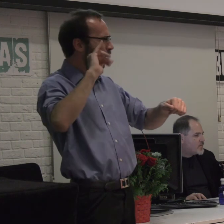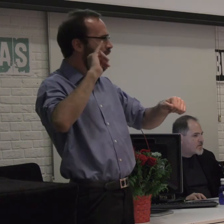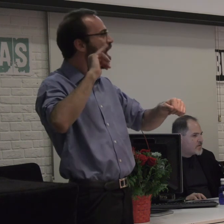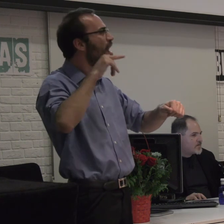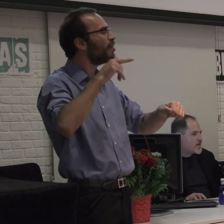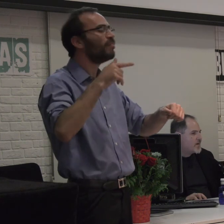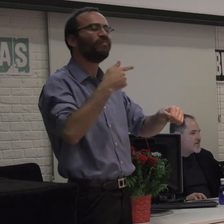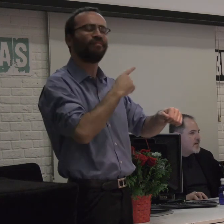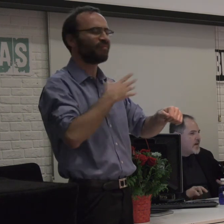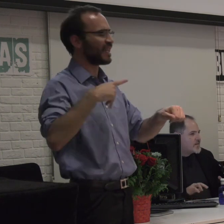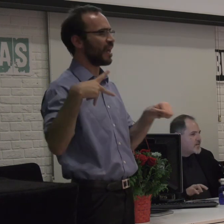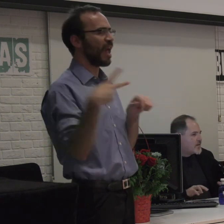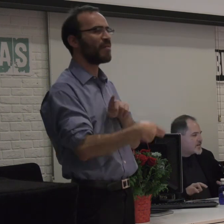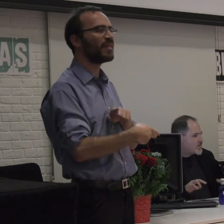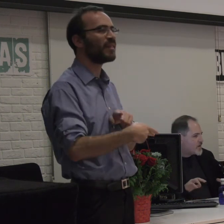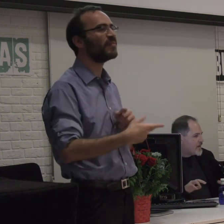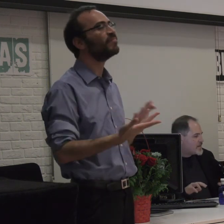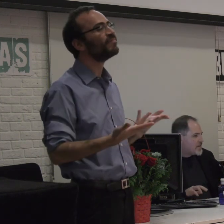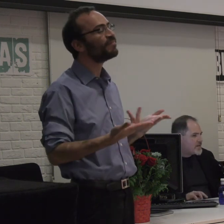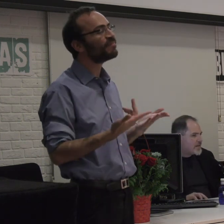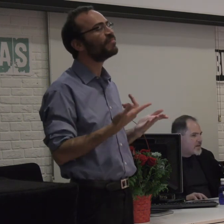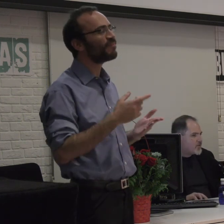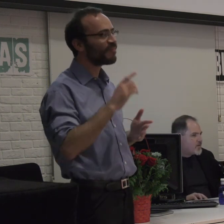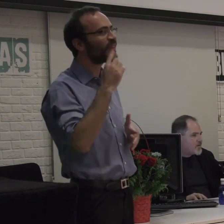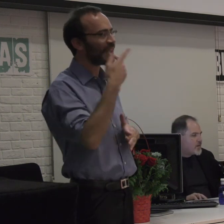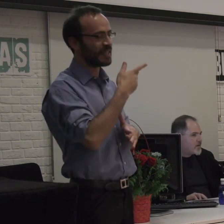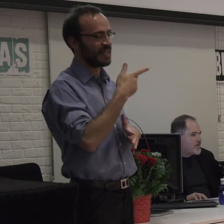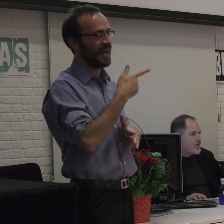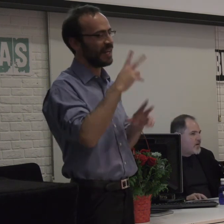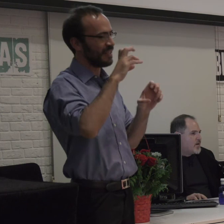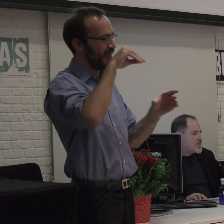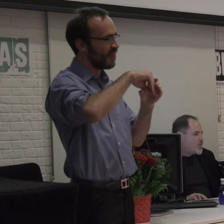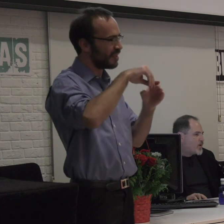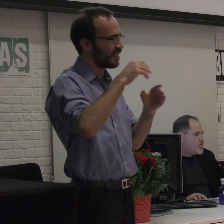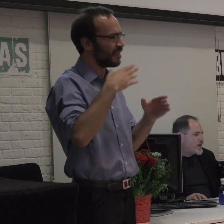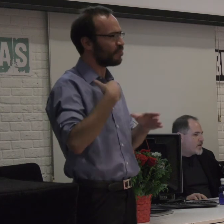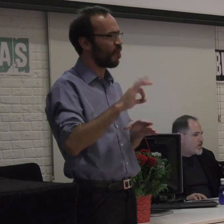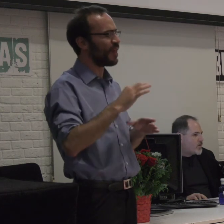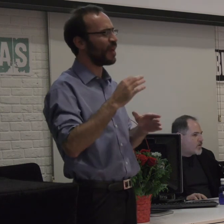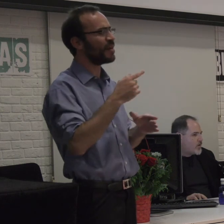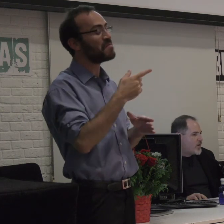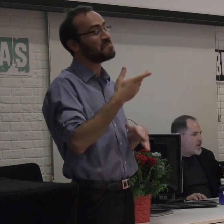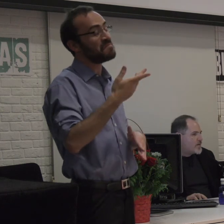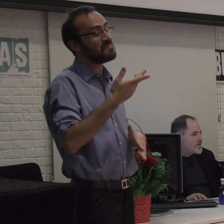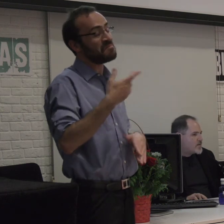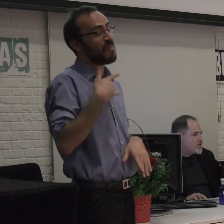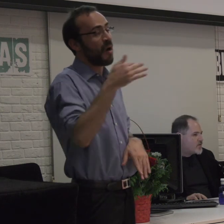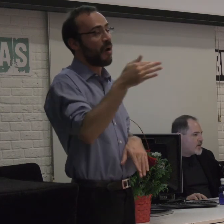tiempos ancestrales. Así que esa es otra de las ideas que trato de defender. Se puede compartir o no las ideas